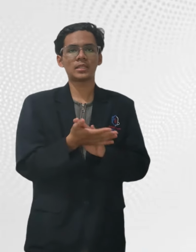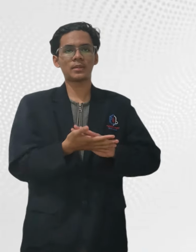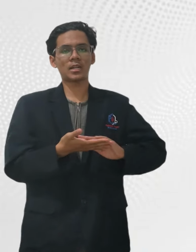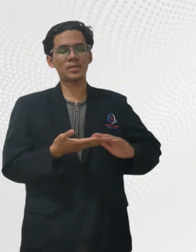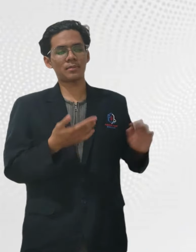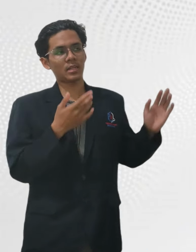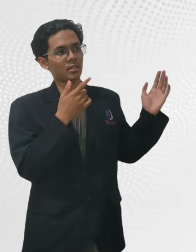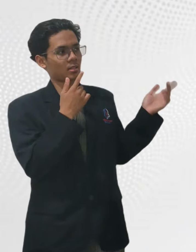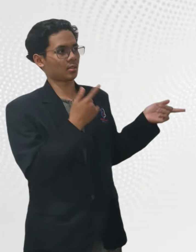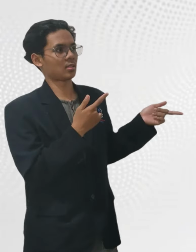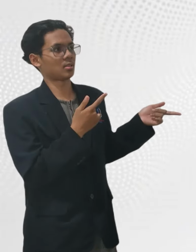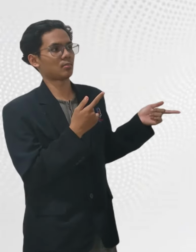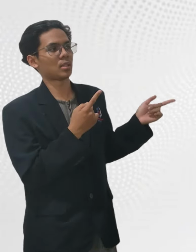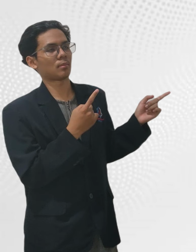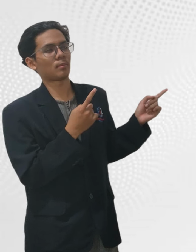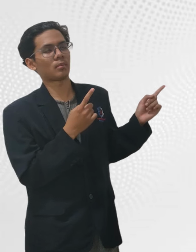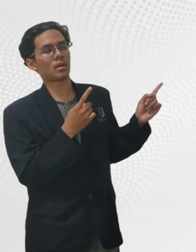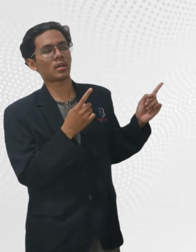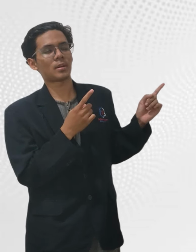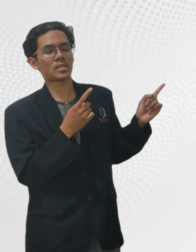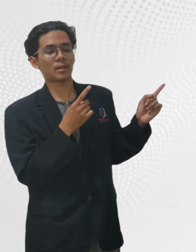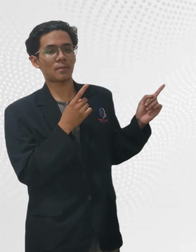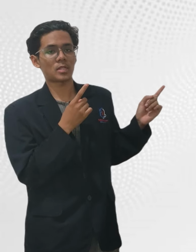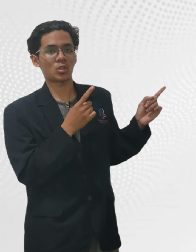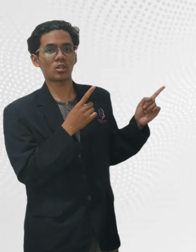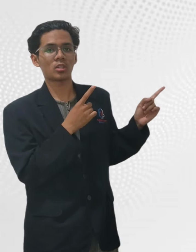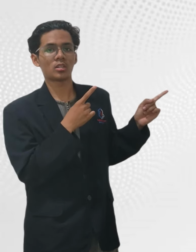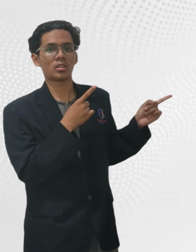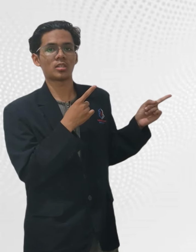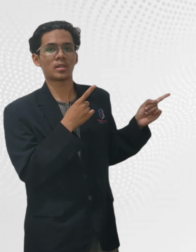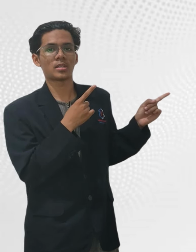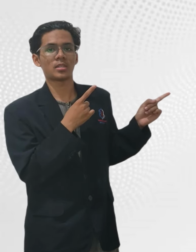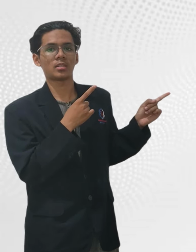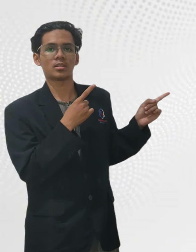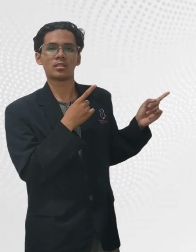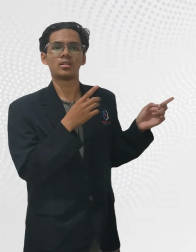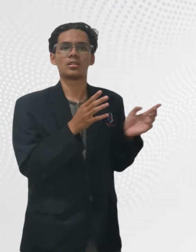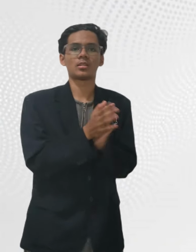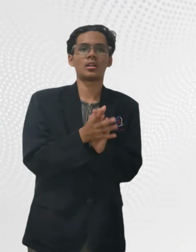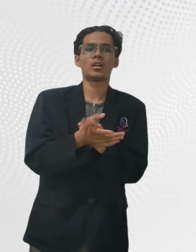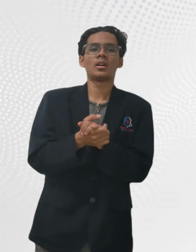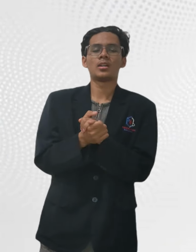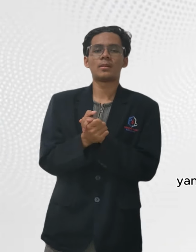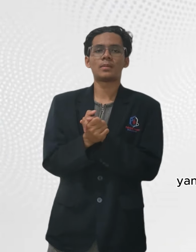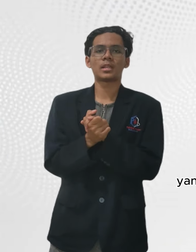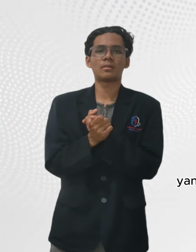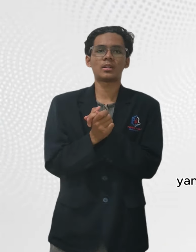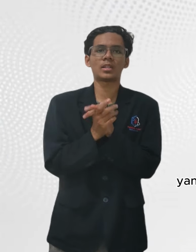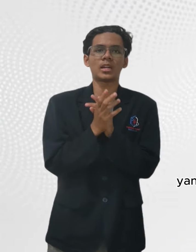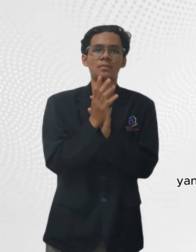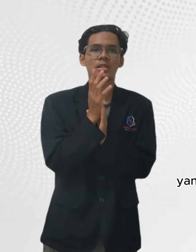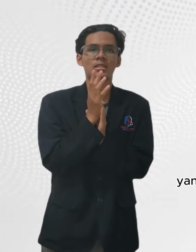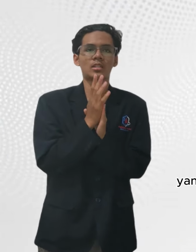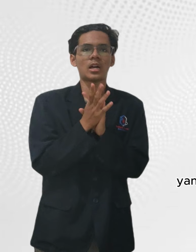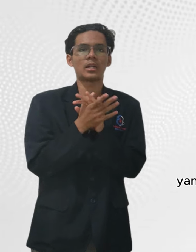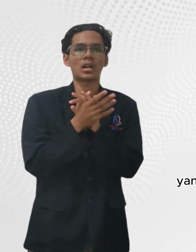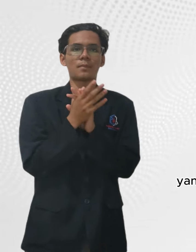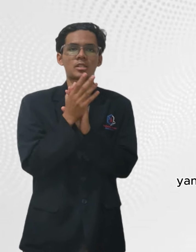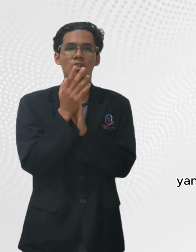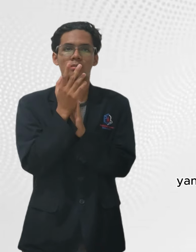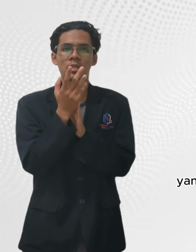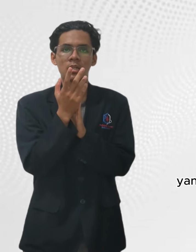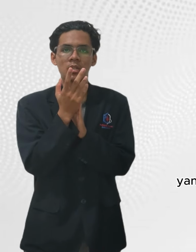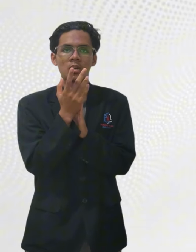Jadi teman-teman akan bisa melihat berbagai macam kapasitor di sebelah sini. Nah, yang pertama kita akan menjelaskan